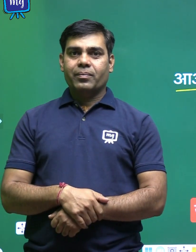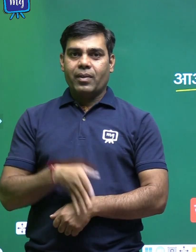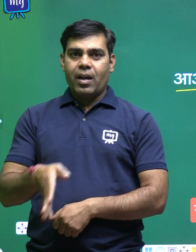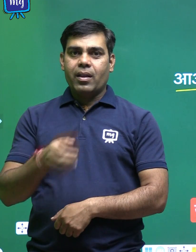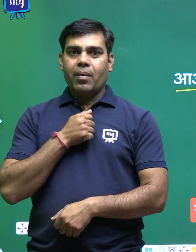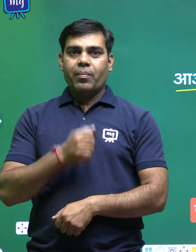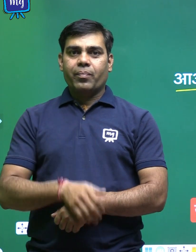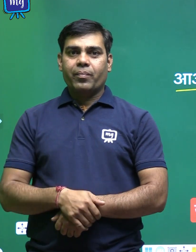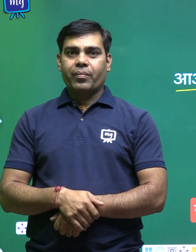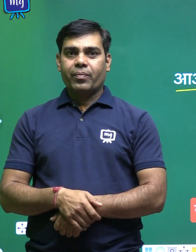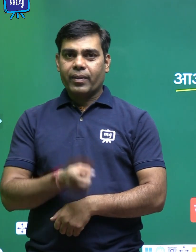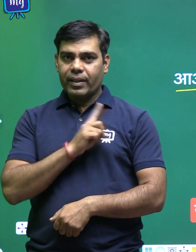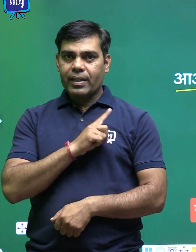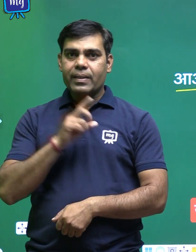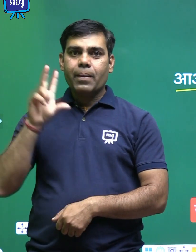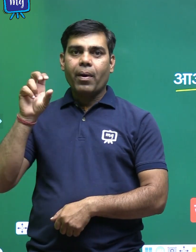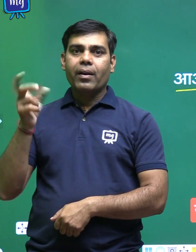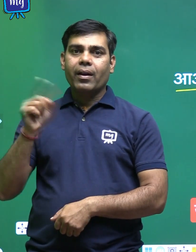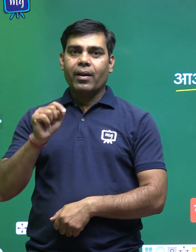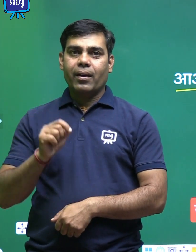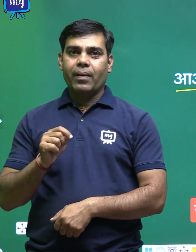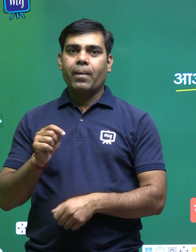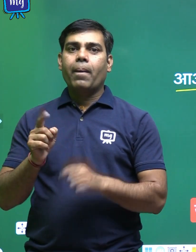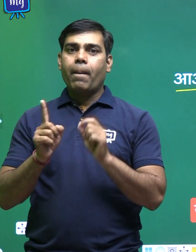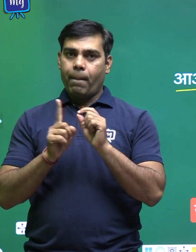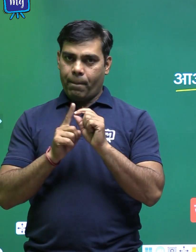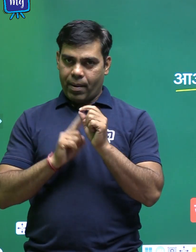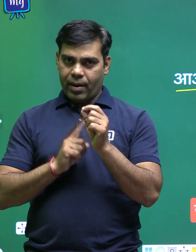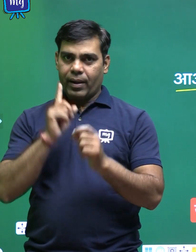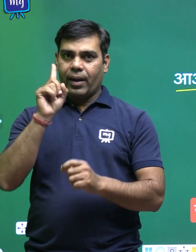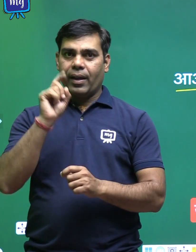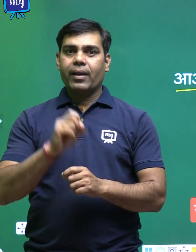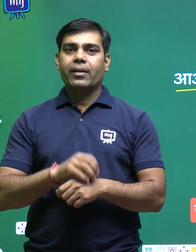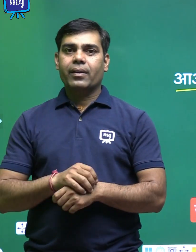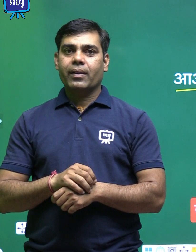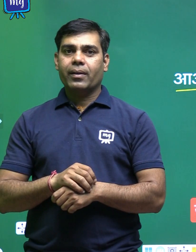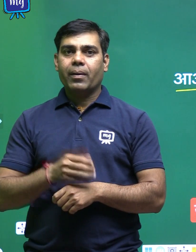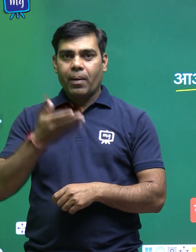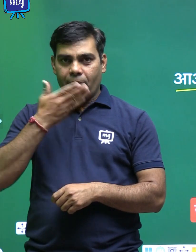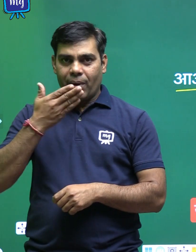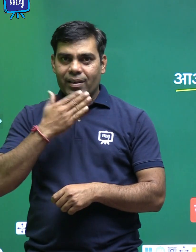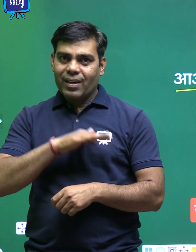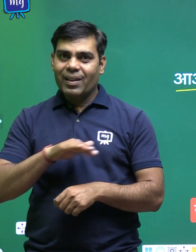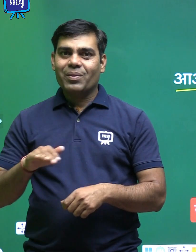आज हम इस पाठ का भाग 1 पढ़ने जा रहे हैं। बच्चों,